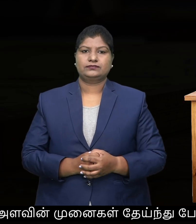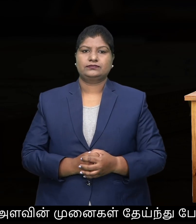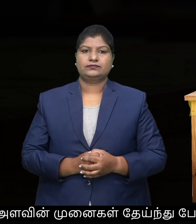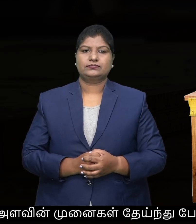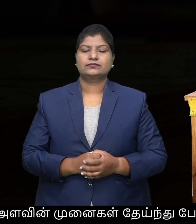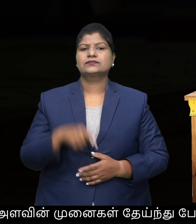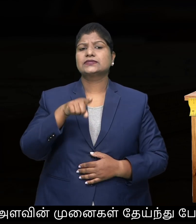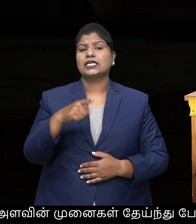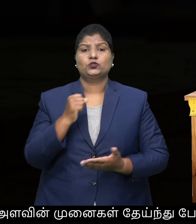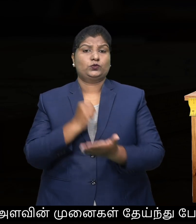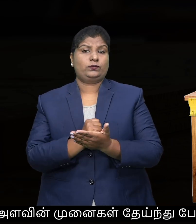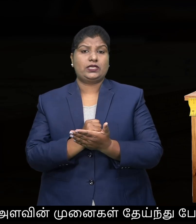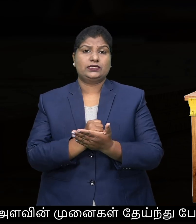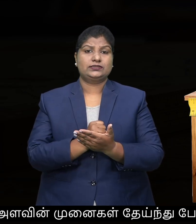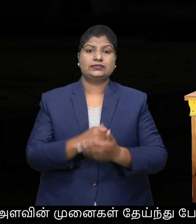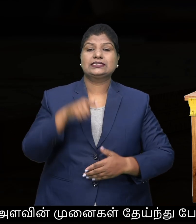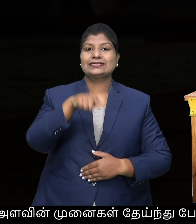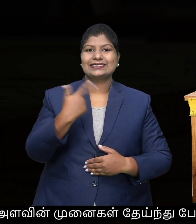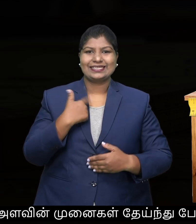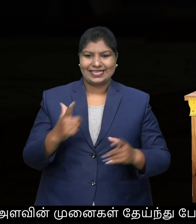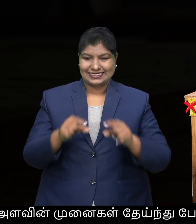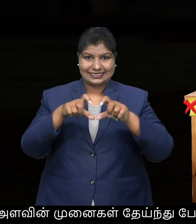அளவின் முனைகள் தேய்ந்து போகாமல் பார்த்துக் கொள்ளுங்கள்.